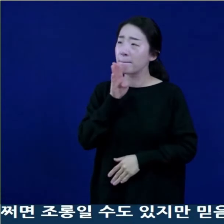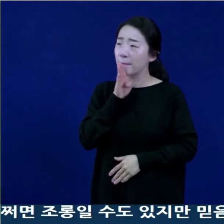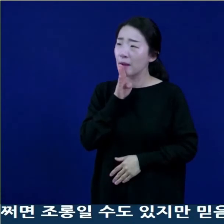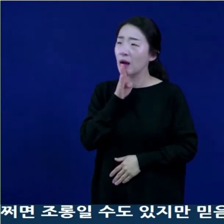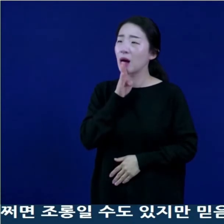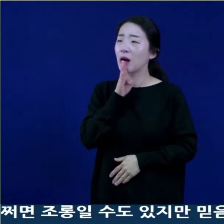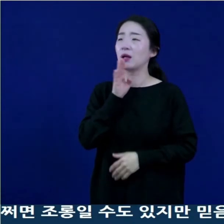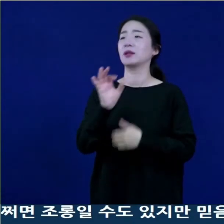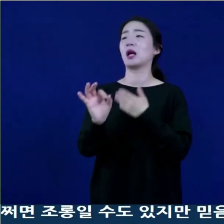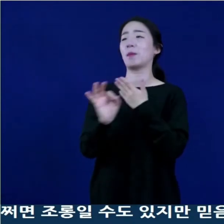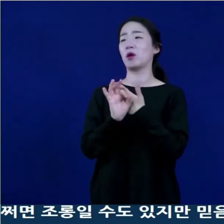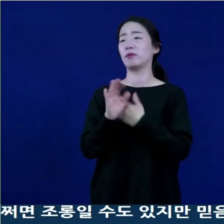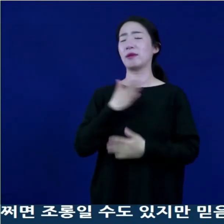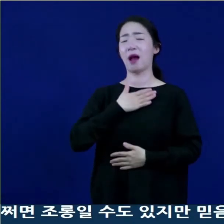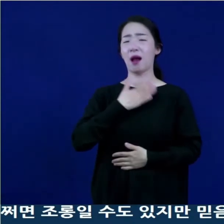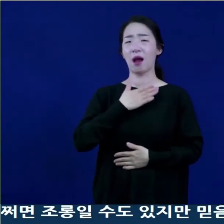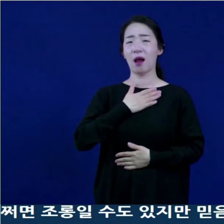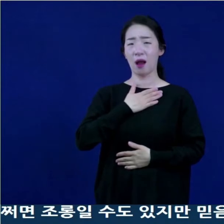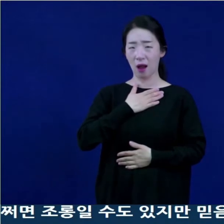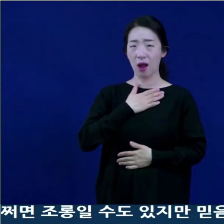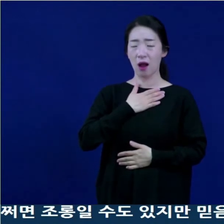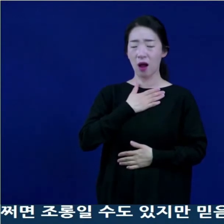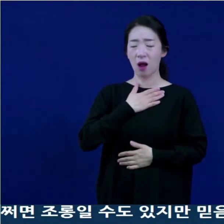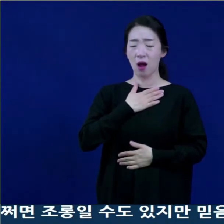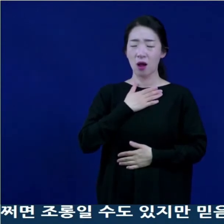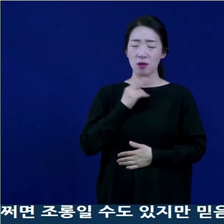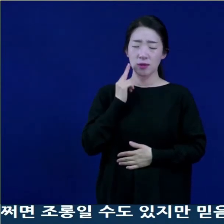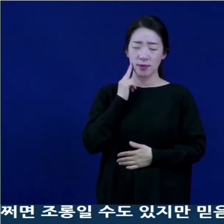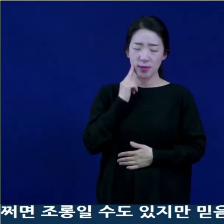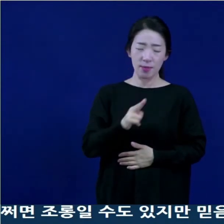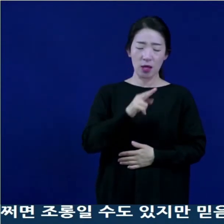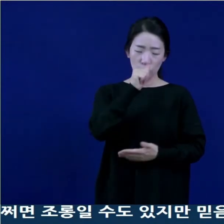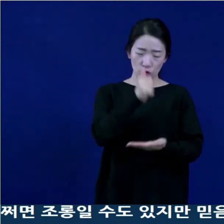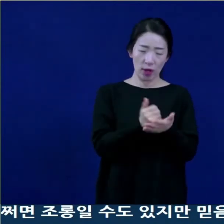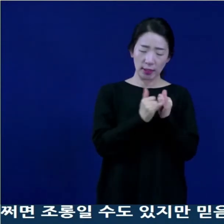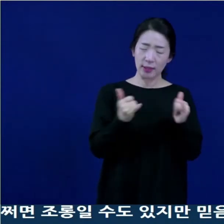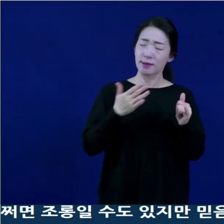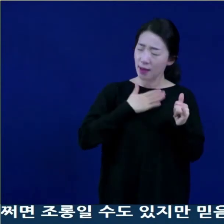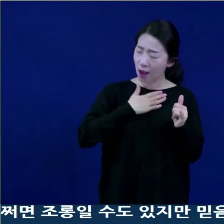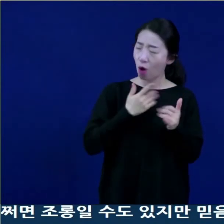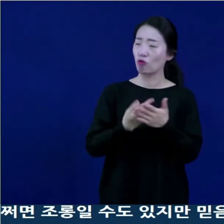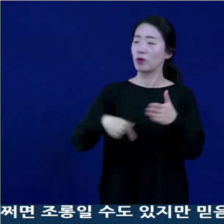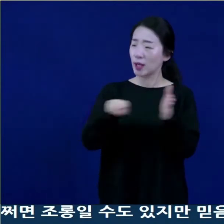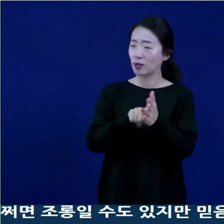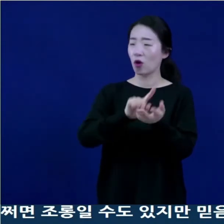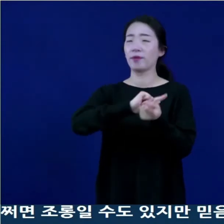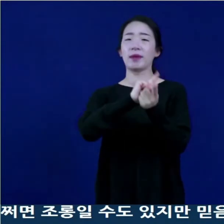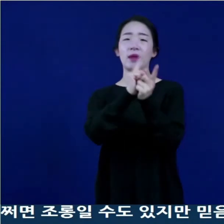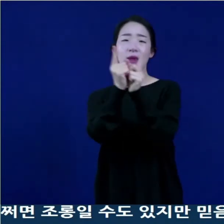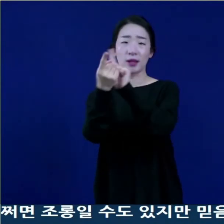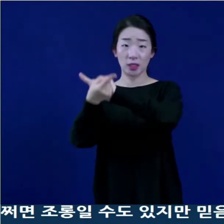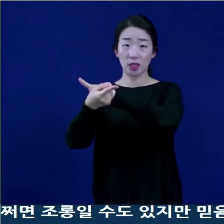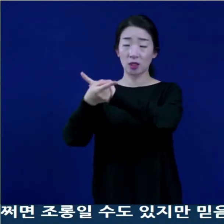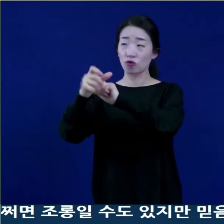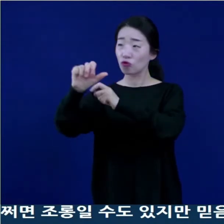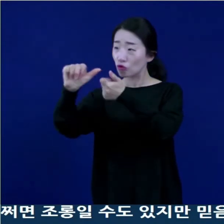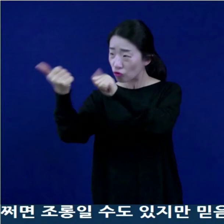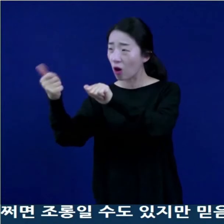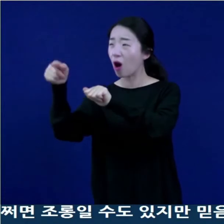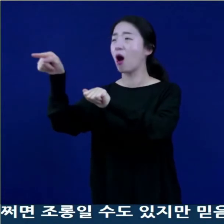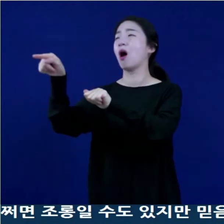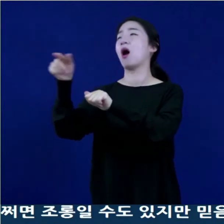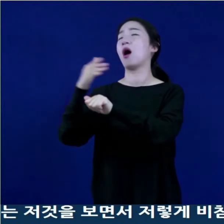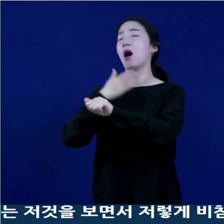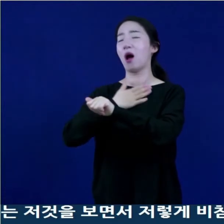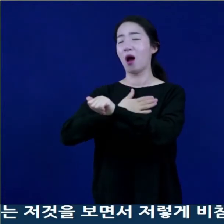비참하게 죽어갈 우리의 인생을 위해서 대신 십자가에 달리신 메시아구나